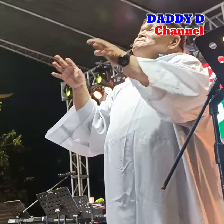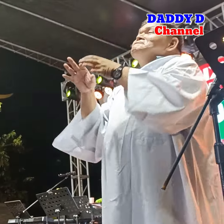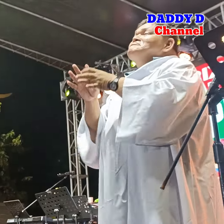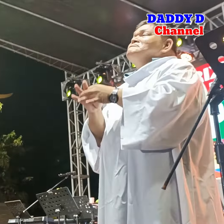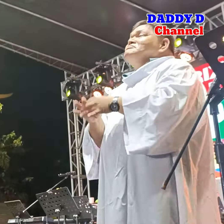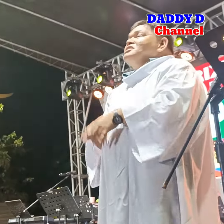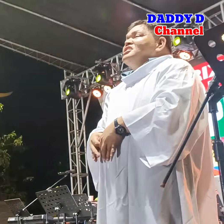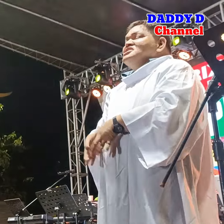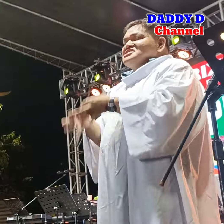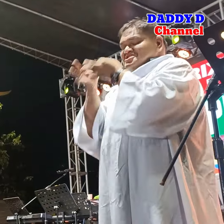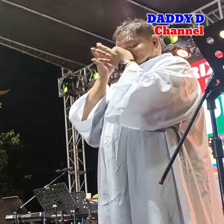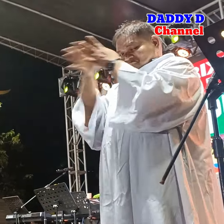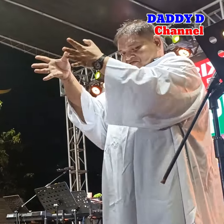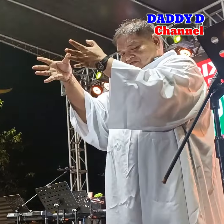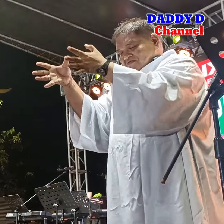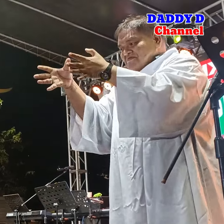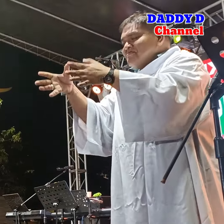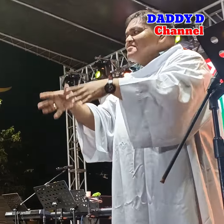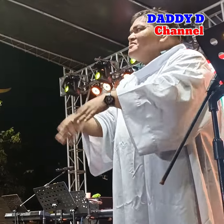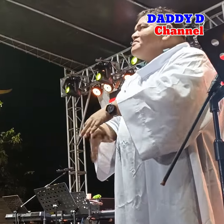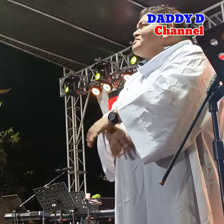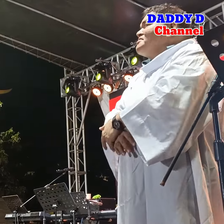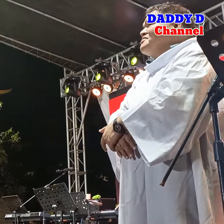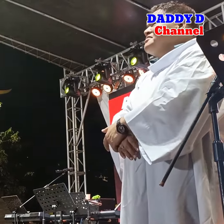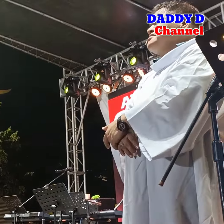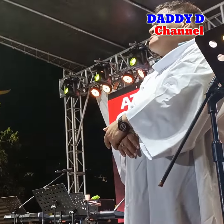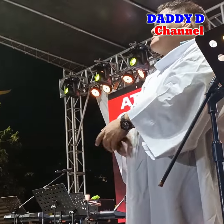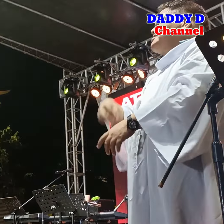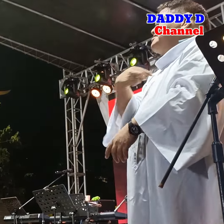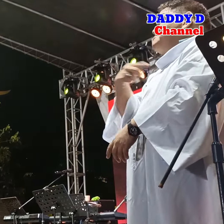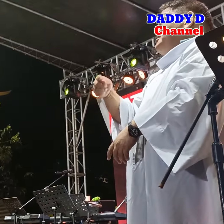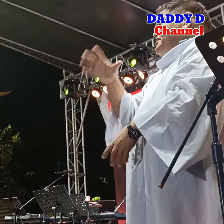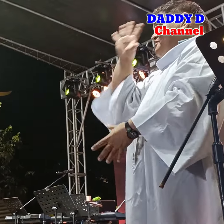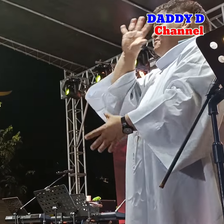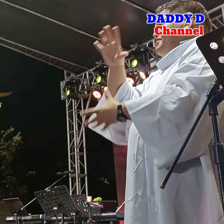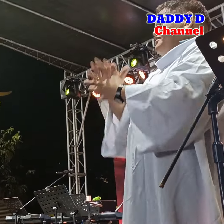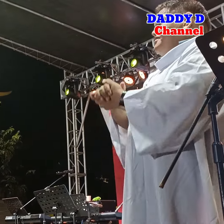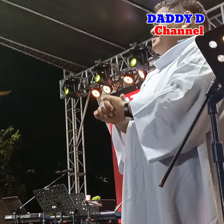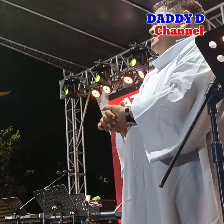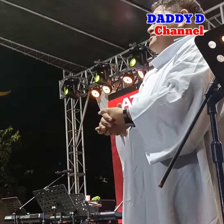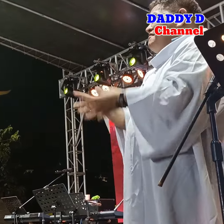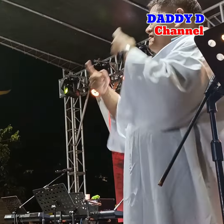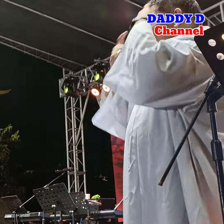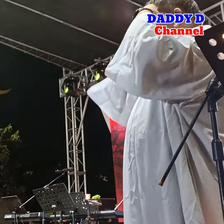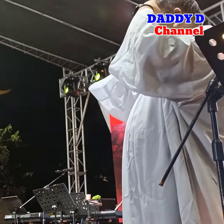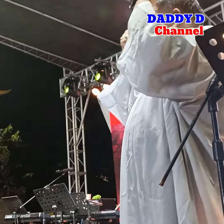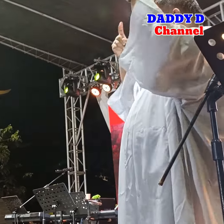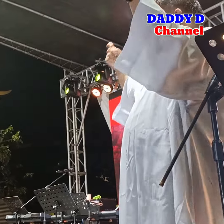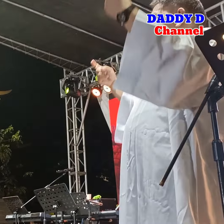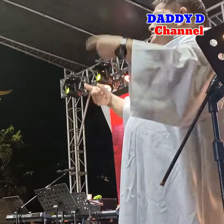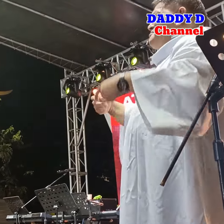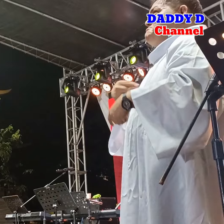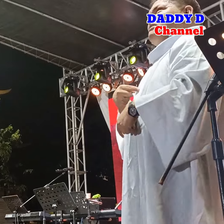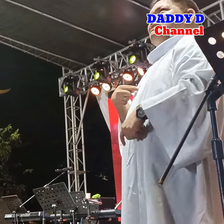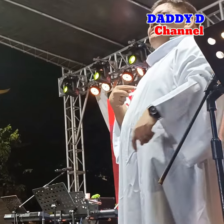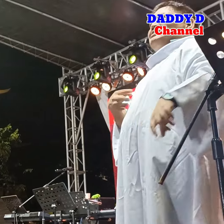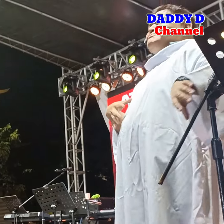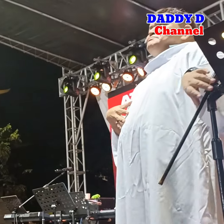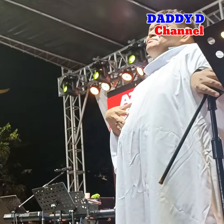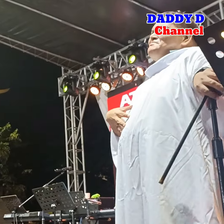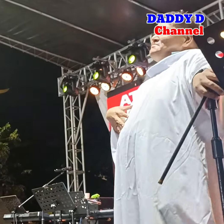palang insulto sa atin, ano? Yung mga tipong pag naniwala tayo na nangarap siya, ibig sabihin, okay